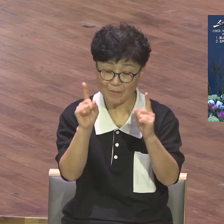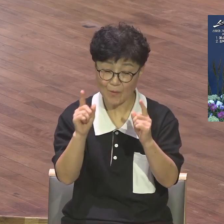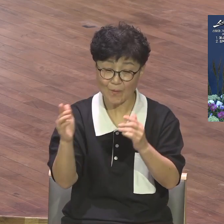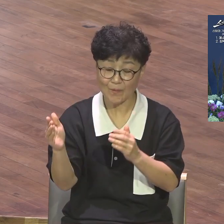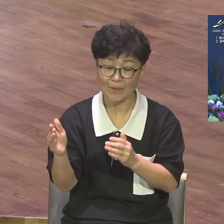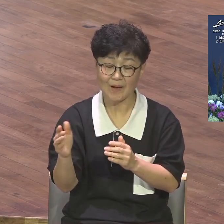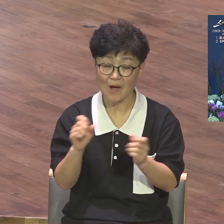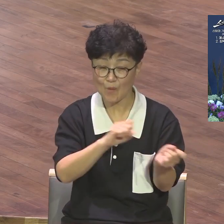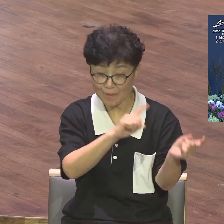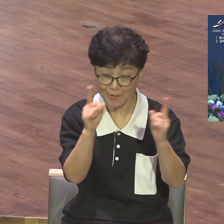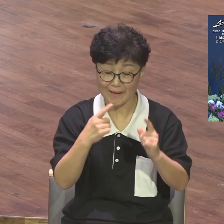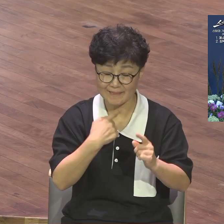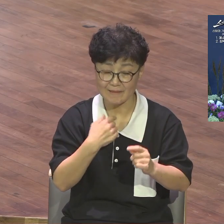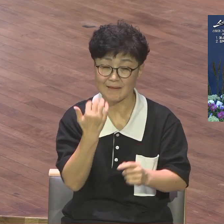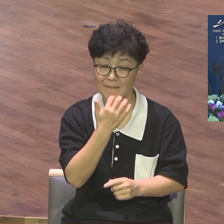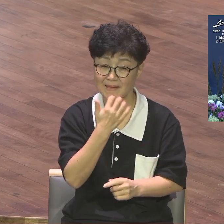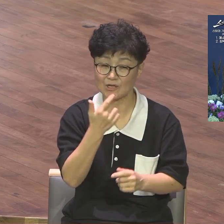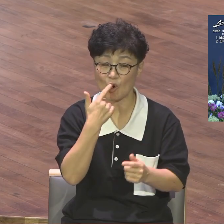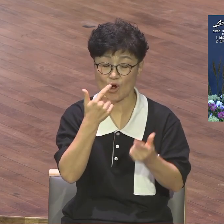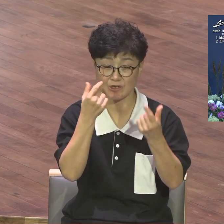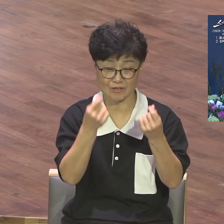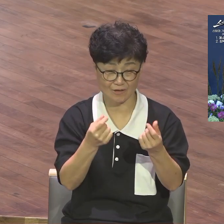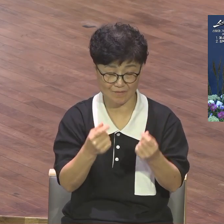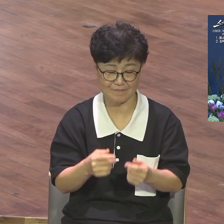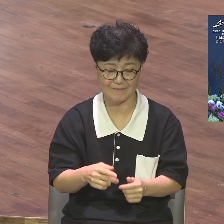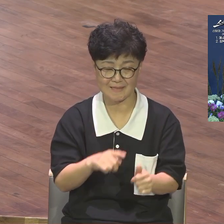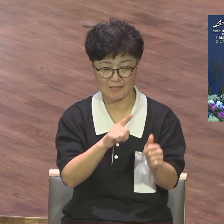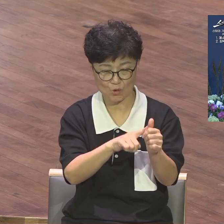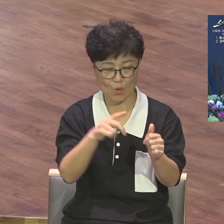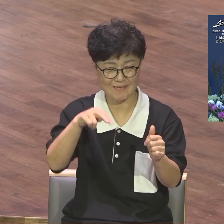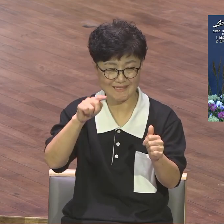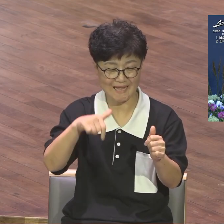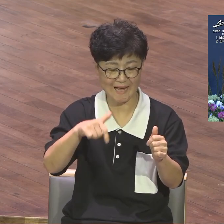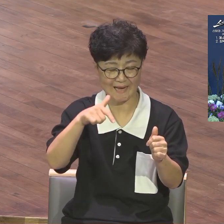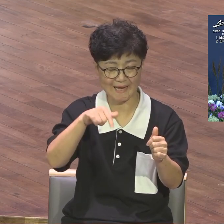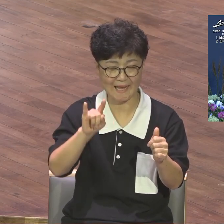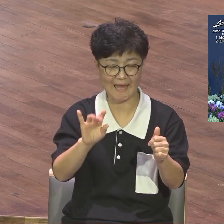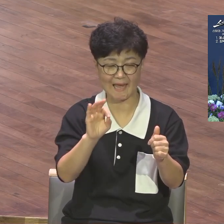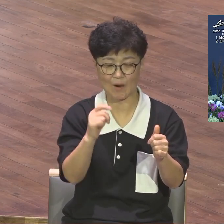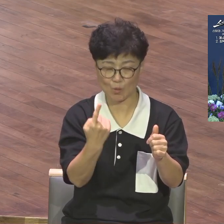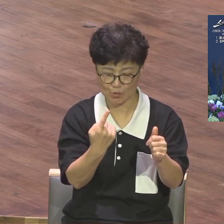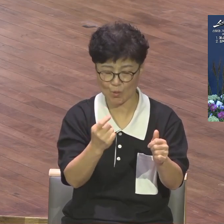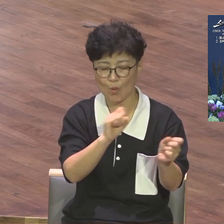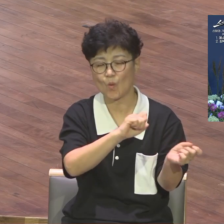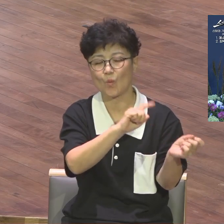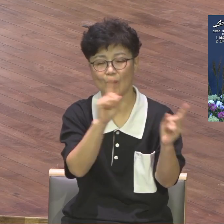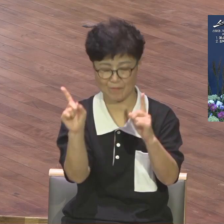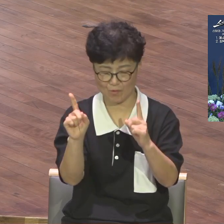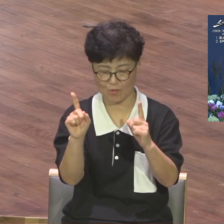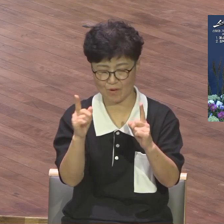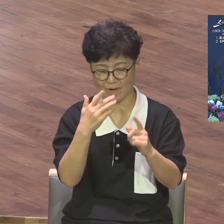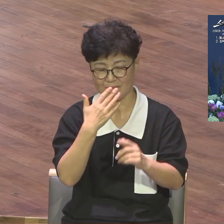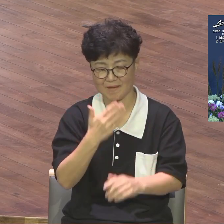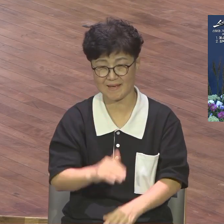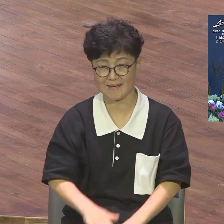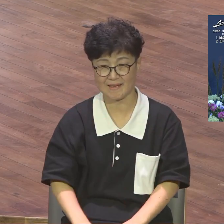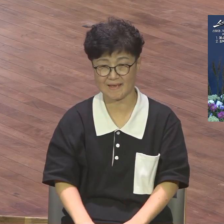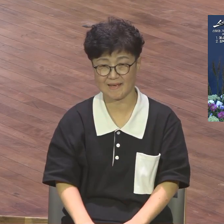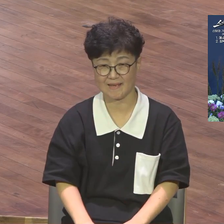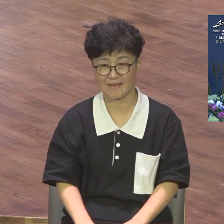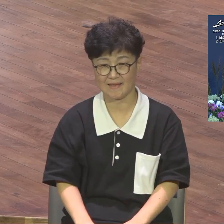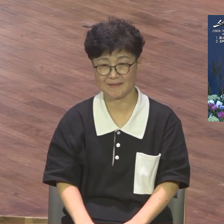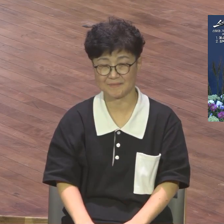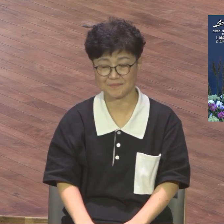베드로처럼 삭개오의 삶이 변화되어지고 회복되어지는 기쁨을 누리게 된 것입니다. 이번 주 강단